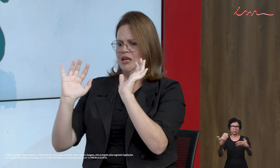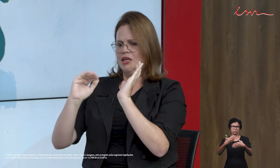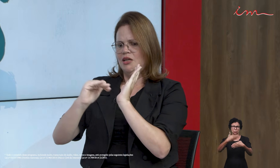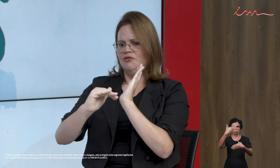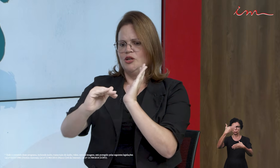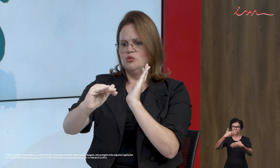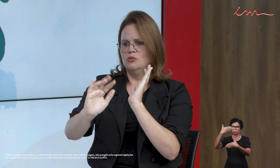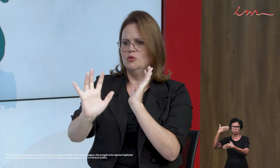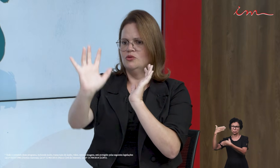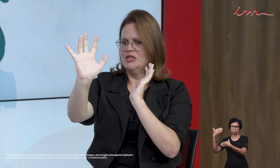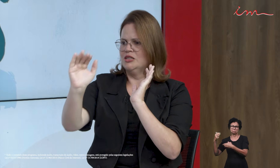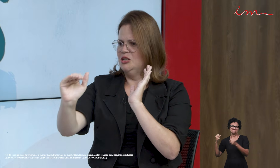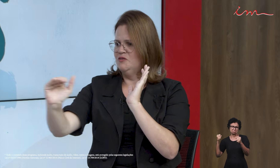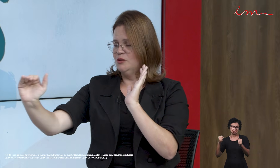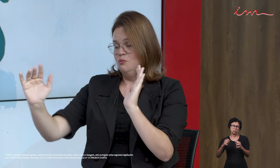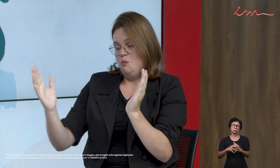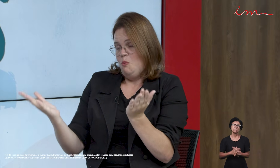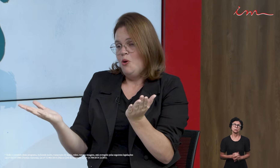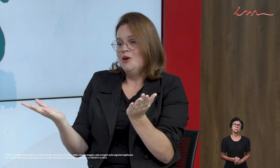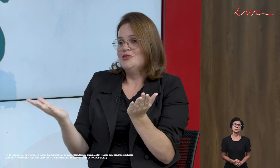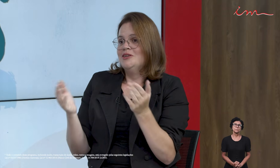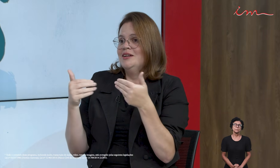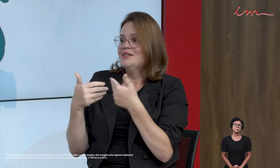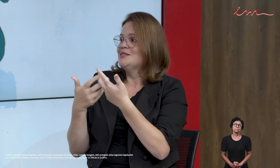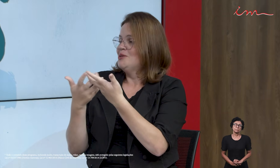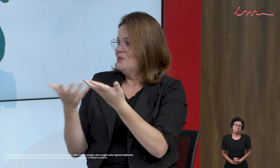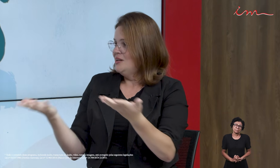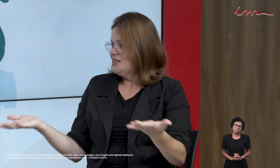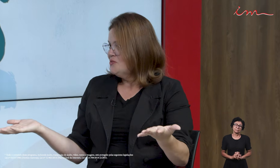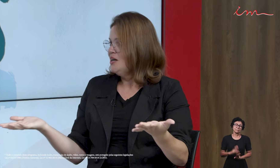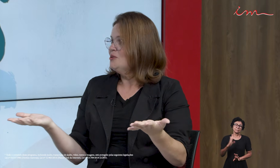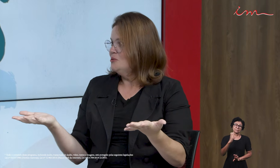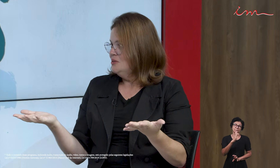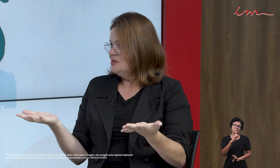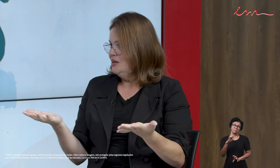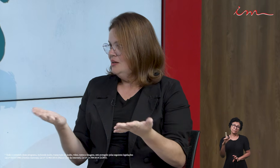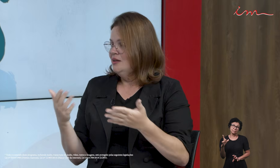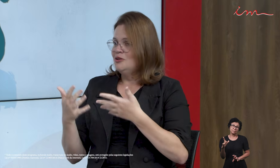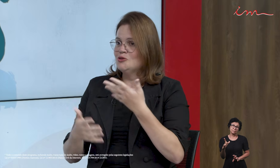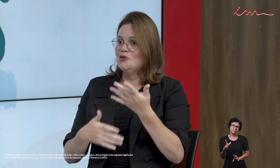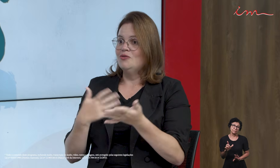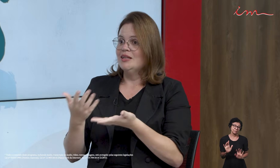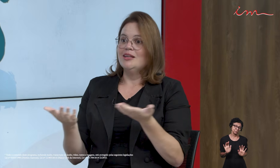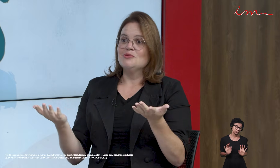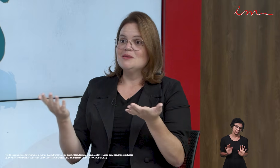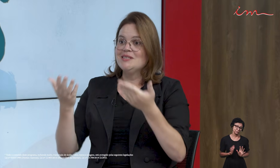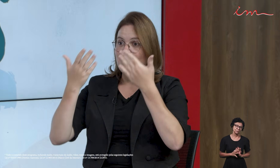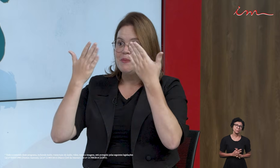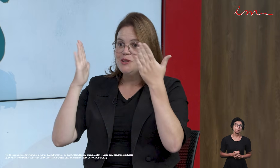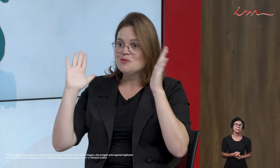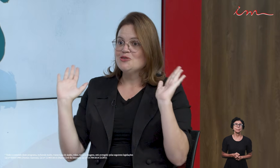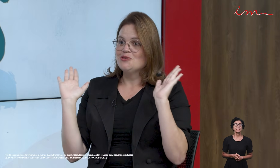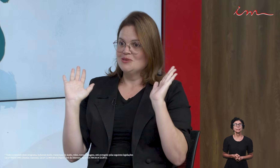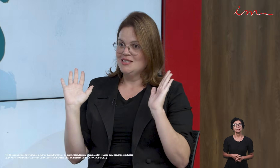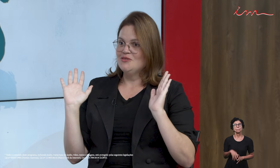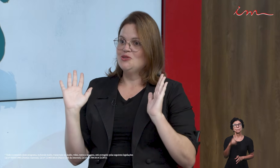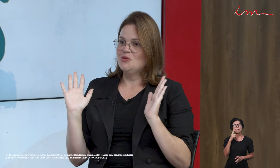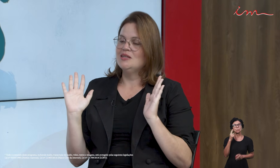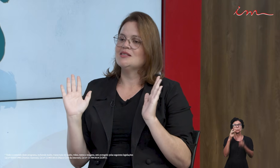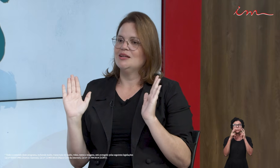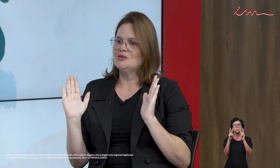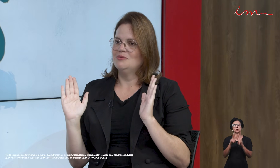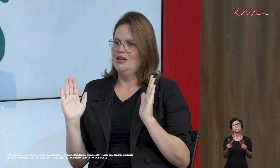Posso usar daqui, faço o muro, faço aqui, faço... Pode. São classificadores, né? Que o Senhor vai até nos abrir na mente para a gente